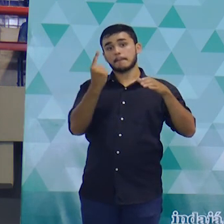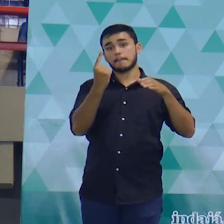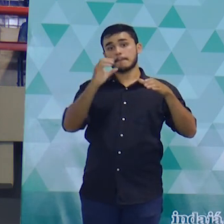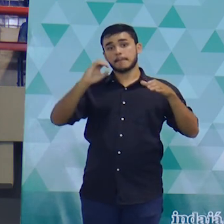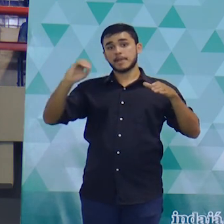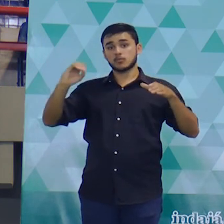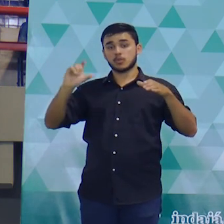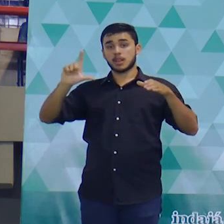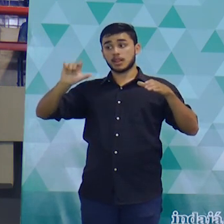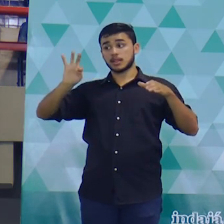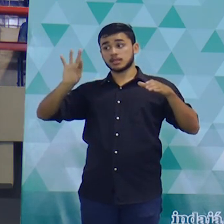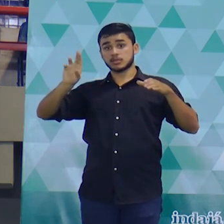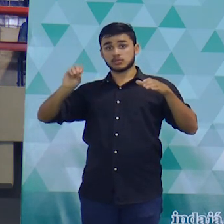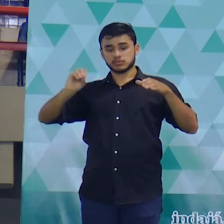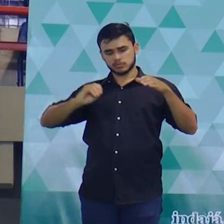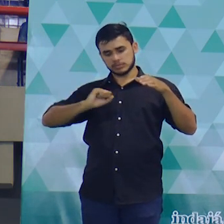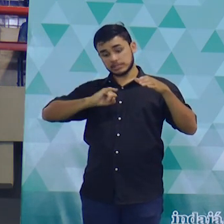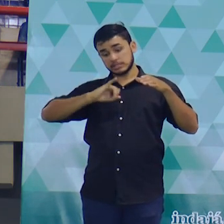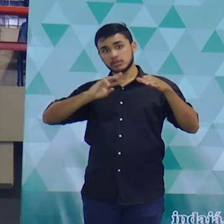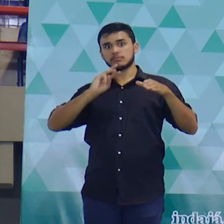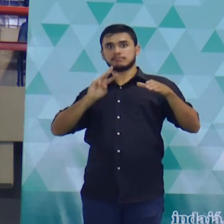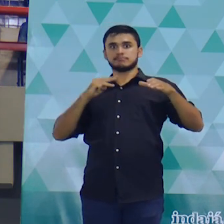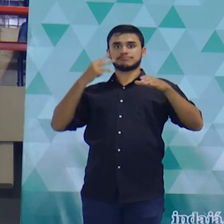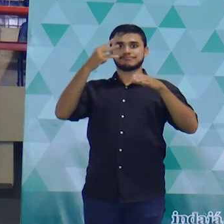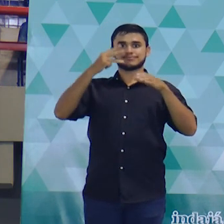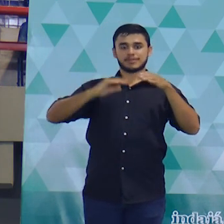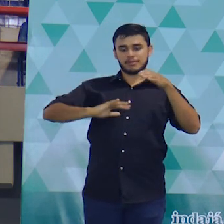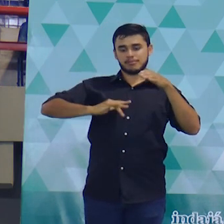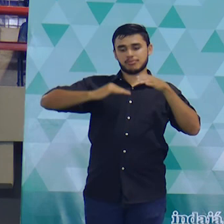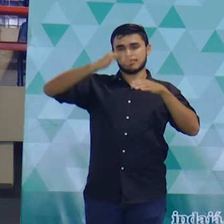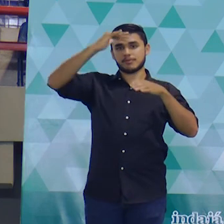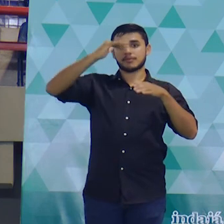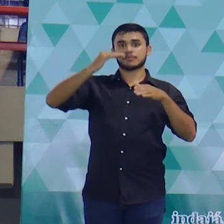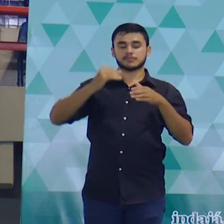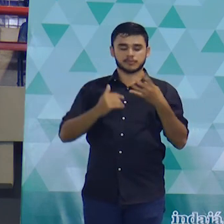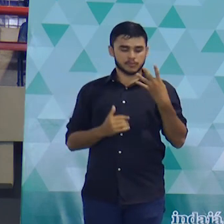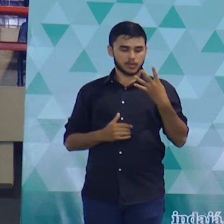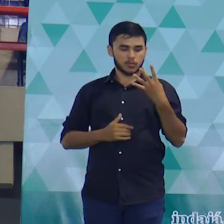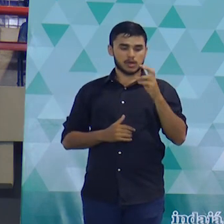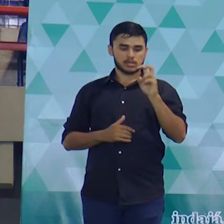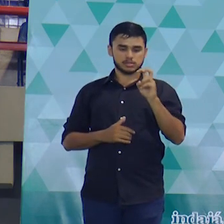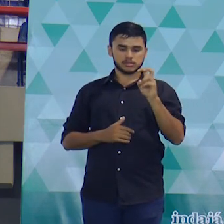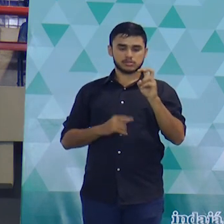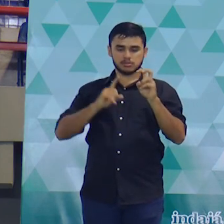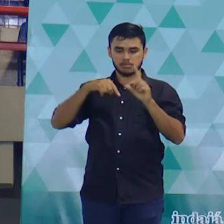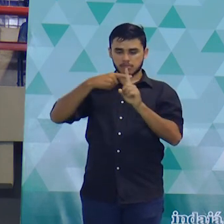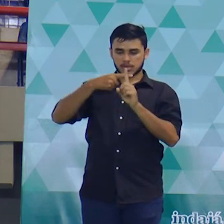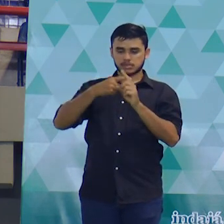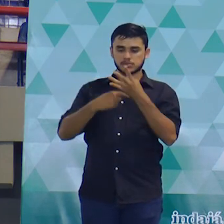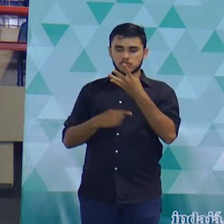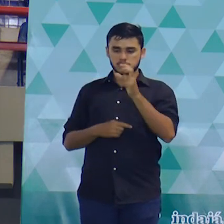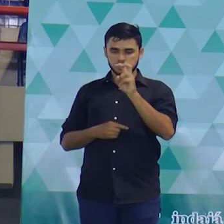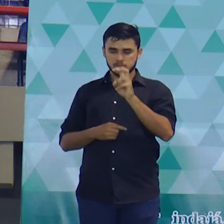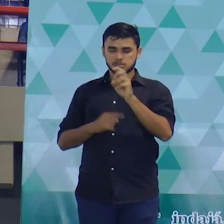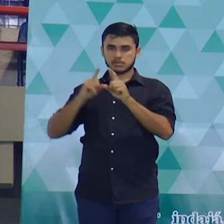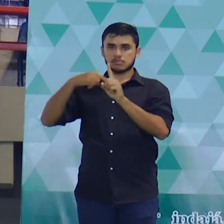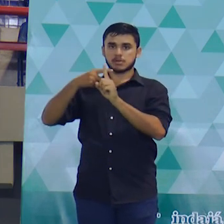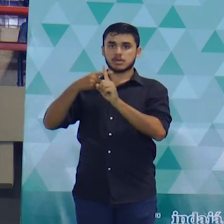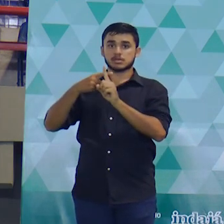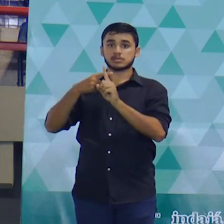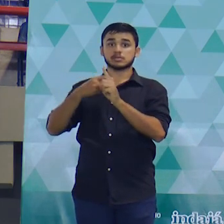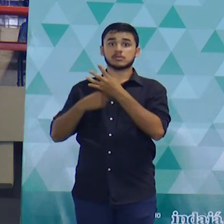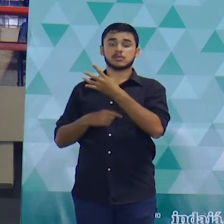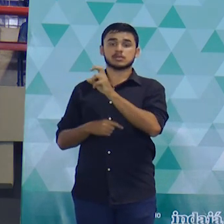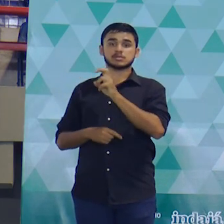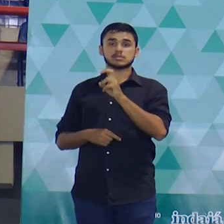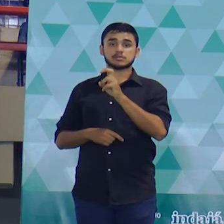água, em 3.000 litros de água, eu vou ter quanto? 3 vezes mais. Eu vou ter 135